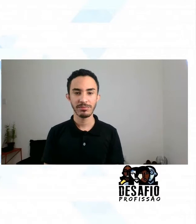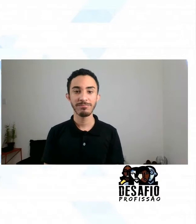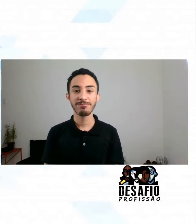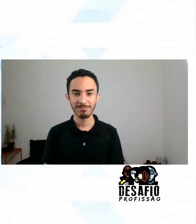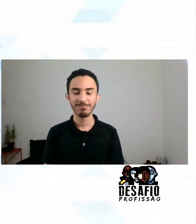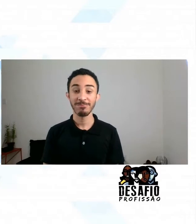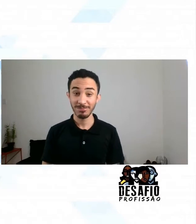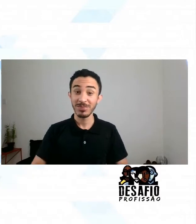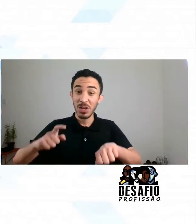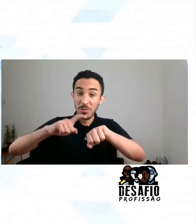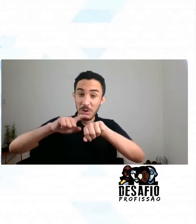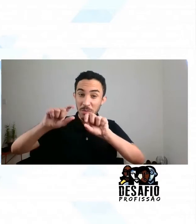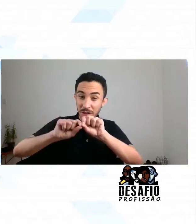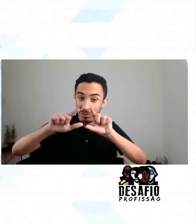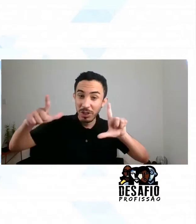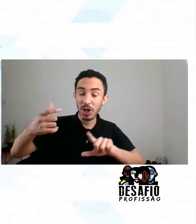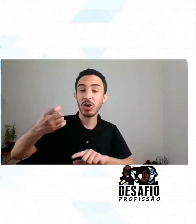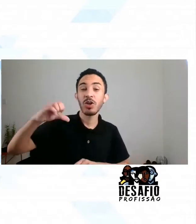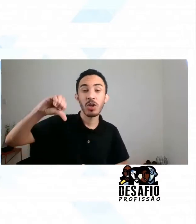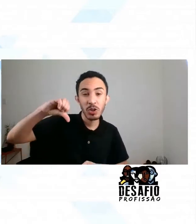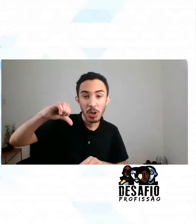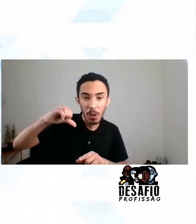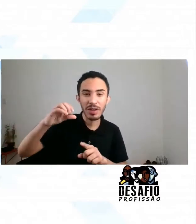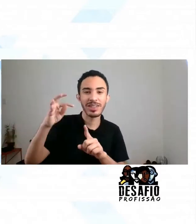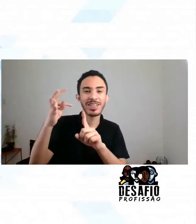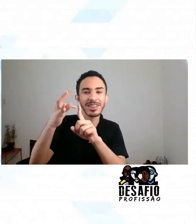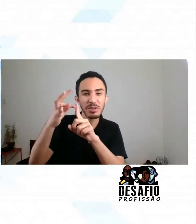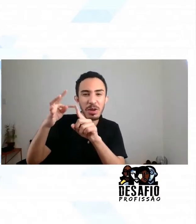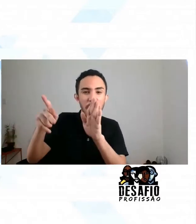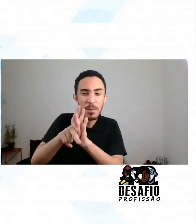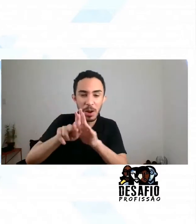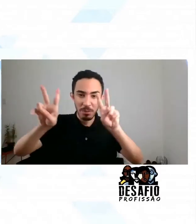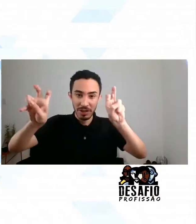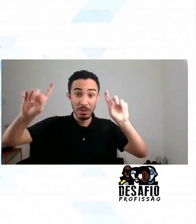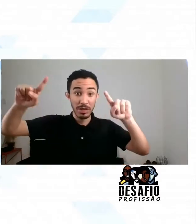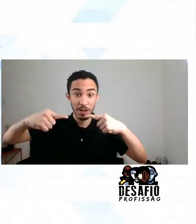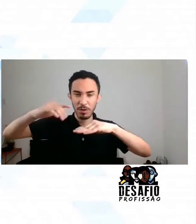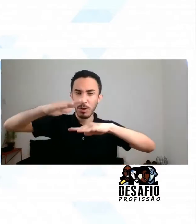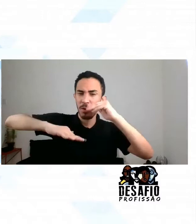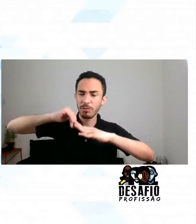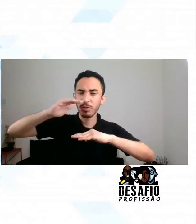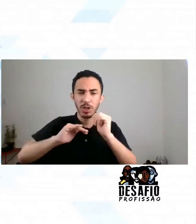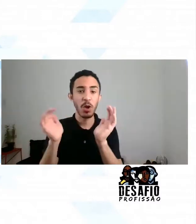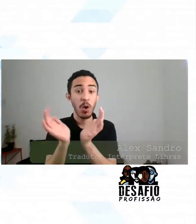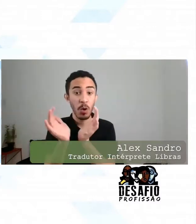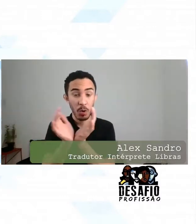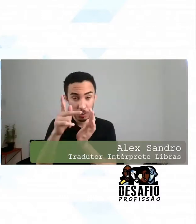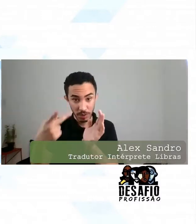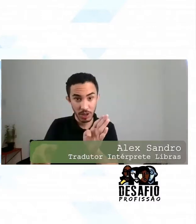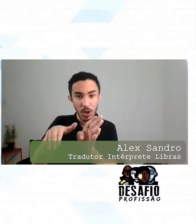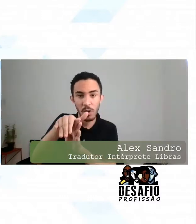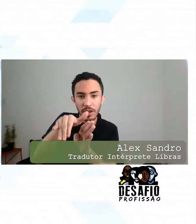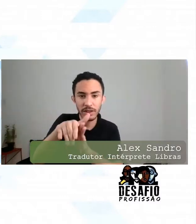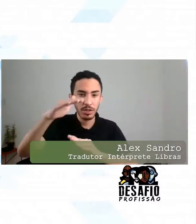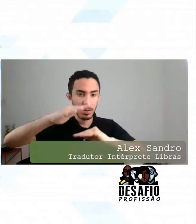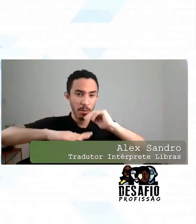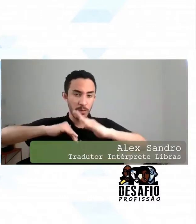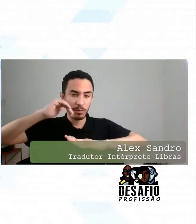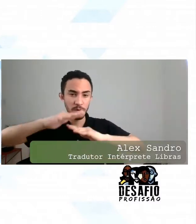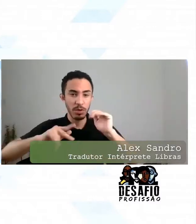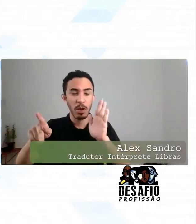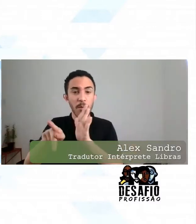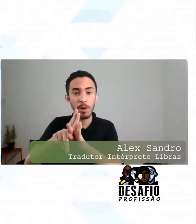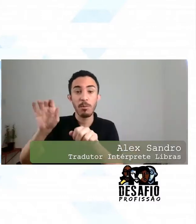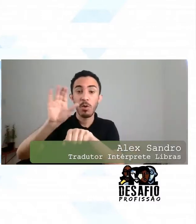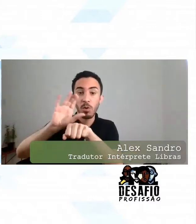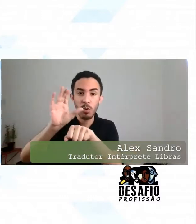Esta é a nona temporada do Desafio Profissão, um programa da equipe de orientação profissional do curso